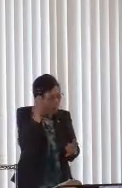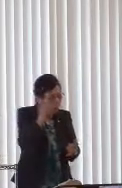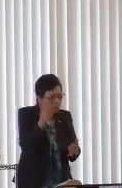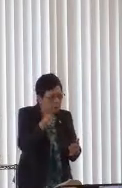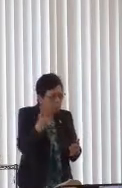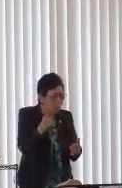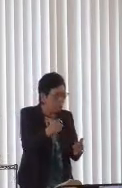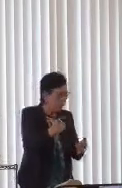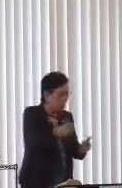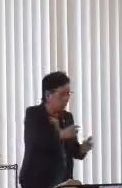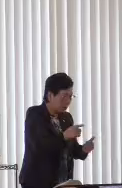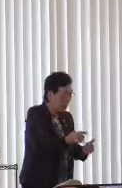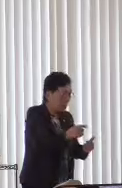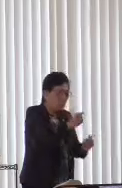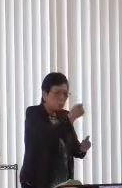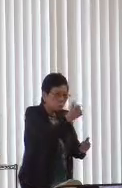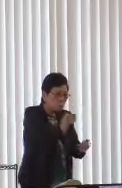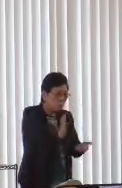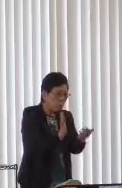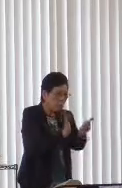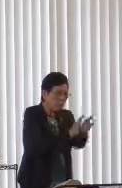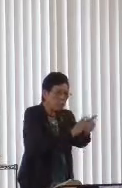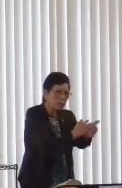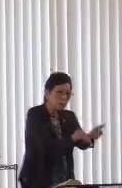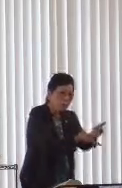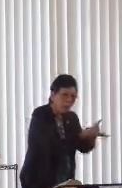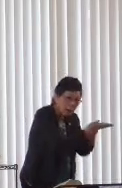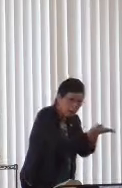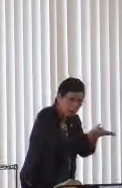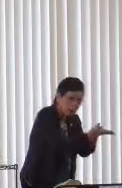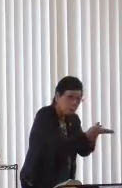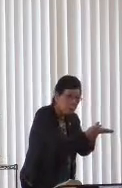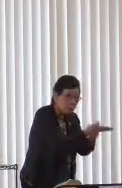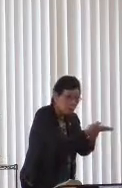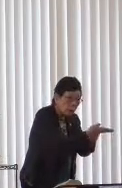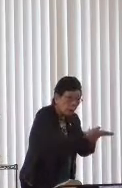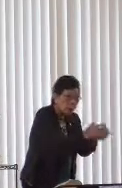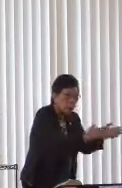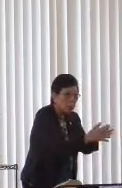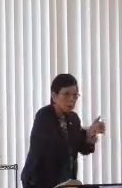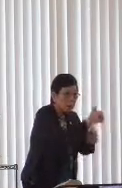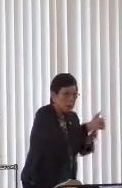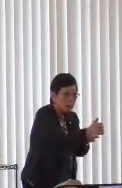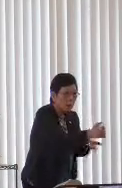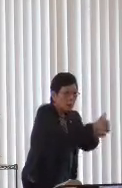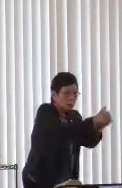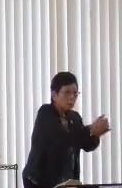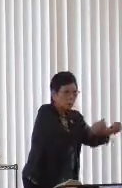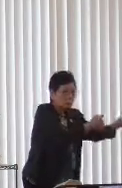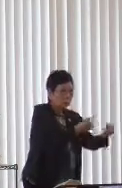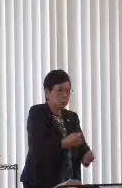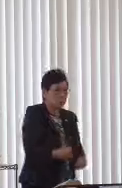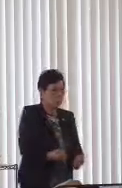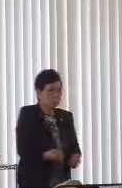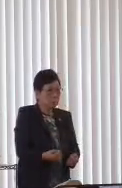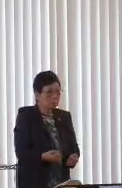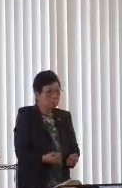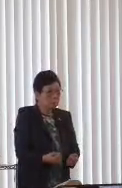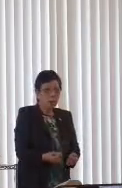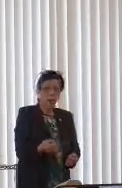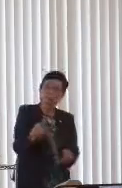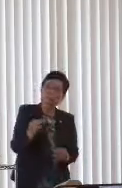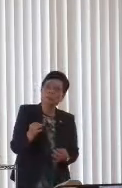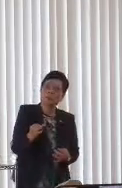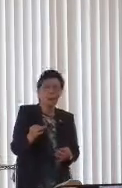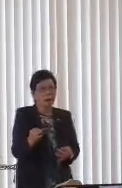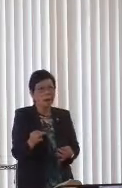続けておかなければならないと。そしてイエス様が来られた、いや来られるかもしれない、いやもう来たかもしれない、来たっていう